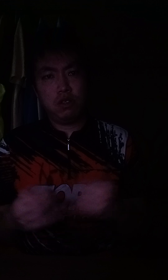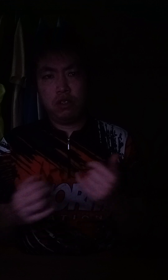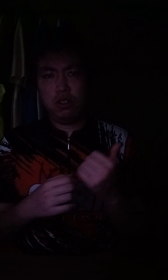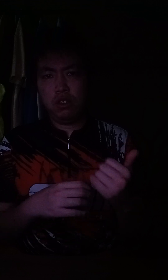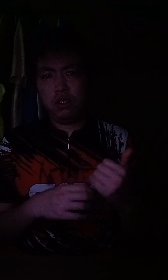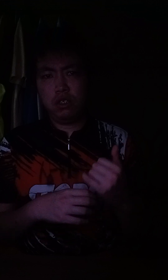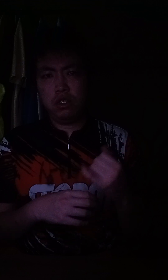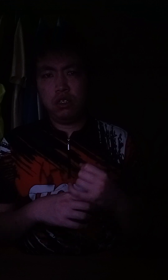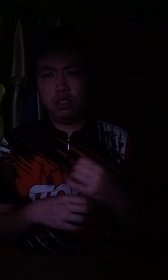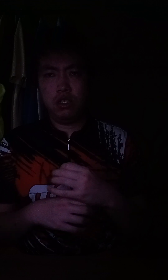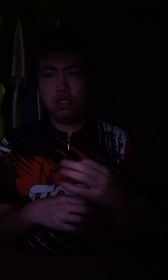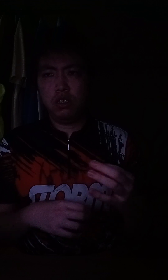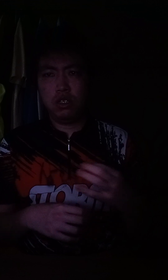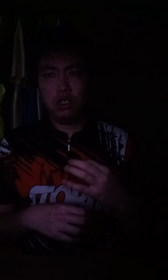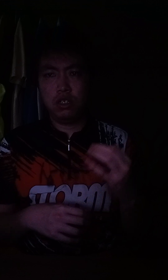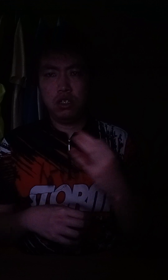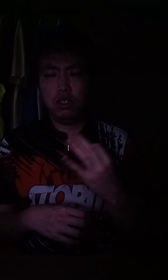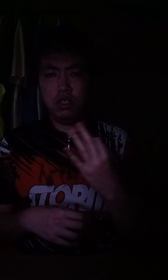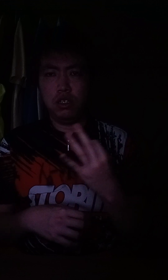배어나면 봤을 때.